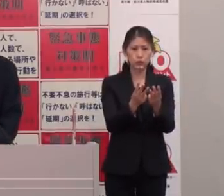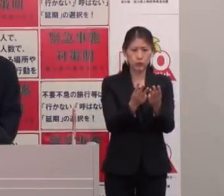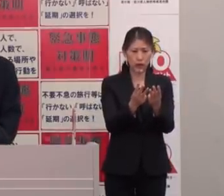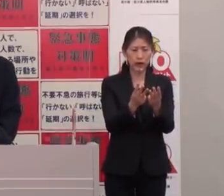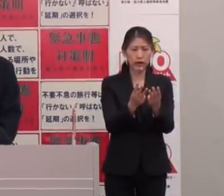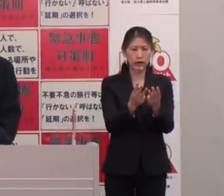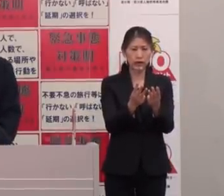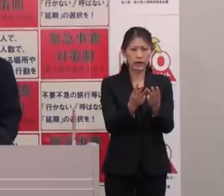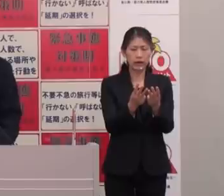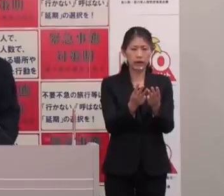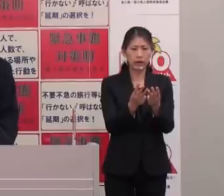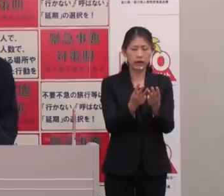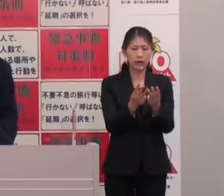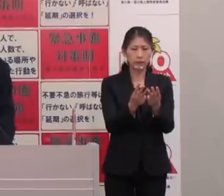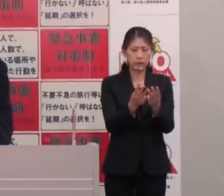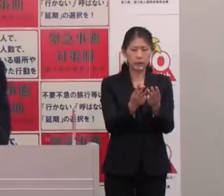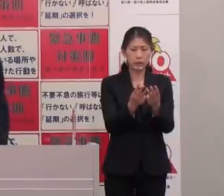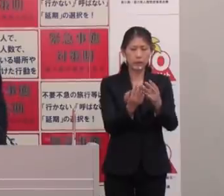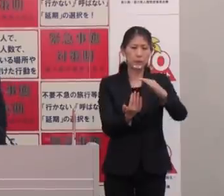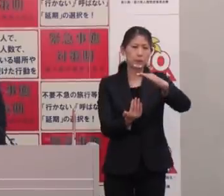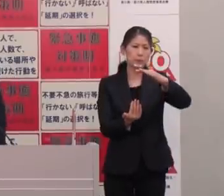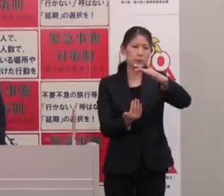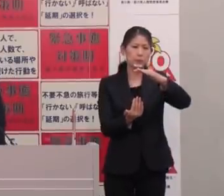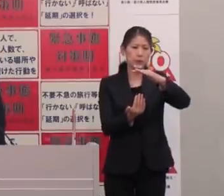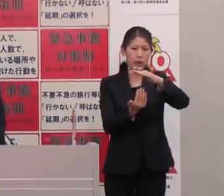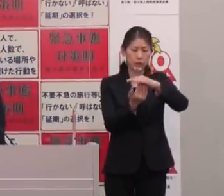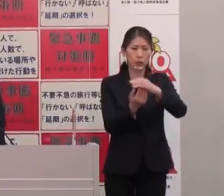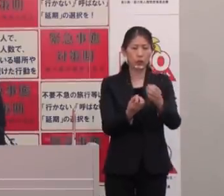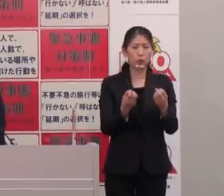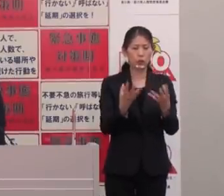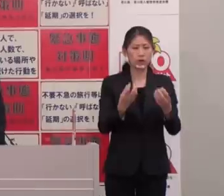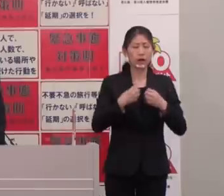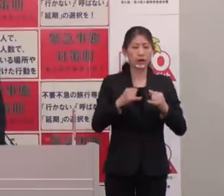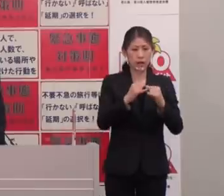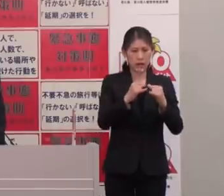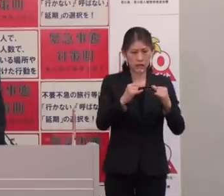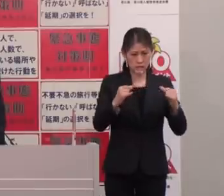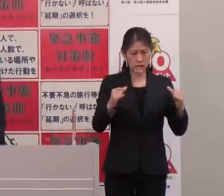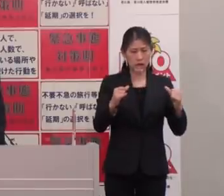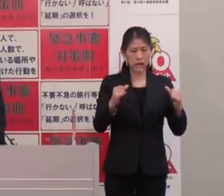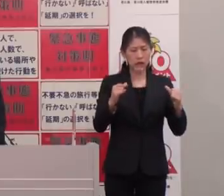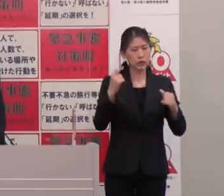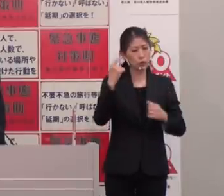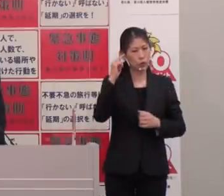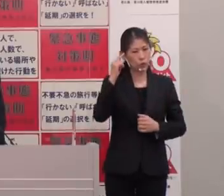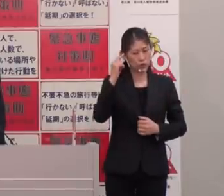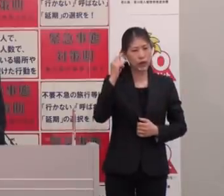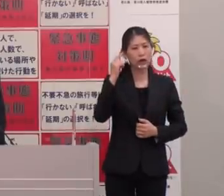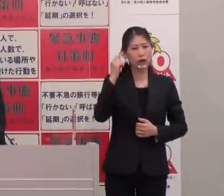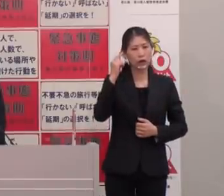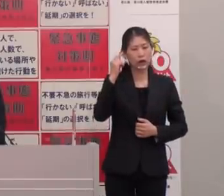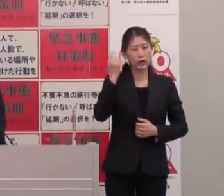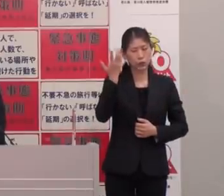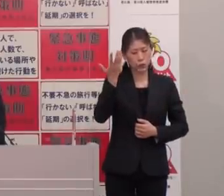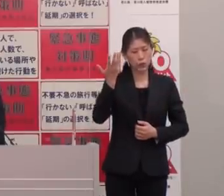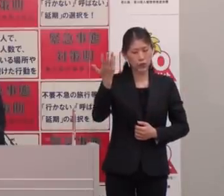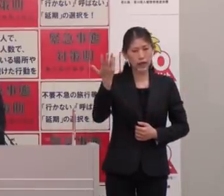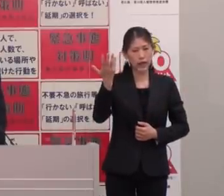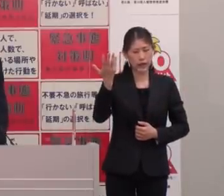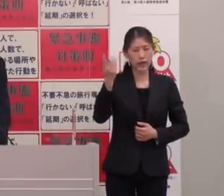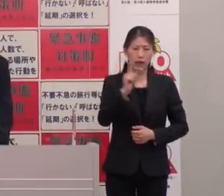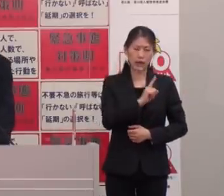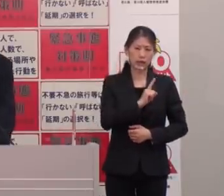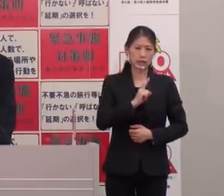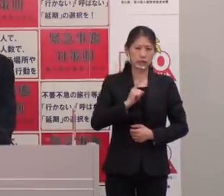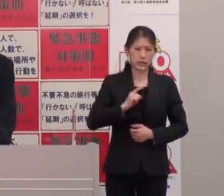ゆる最大の新規感染者数の想定が本県の場合、これ1日